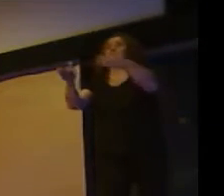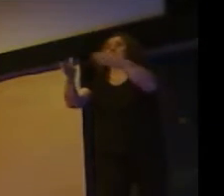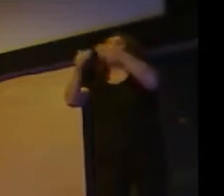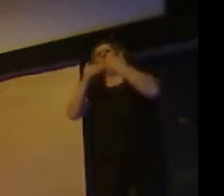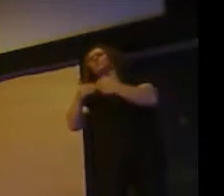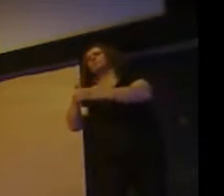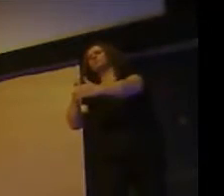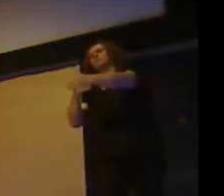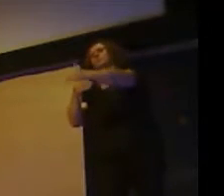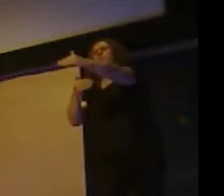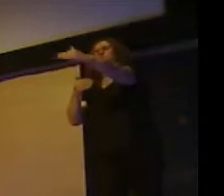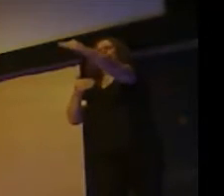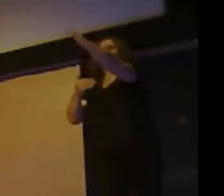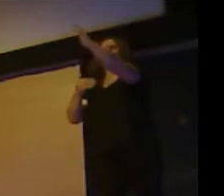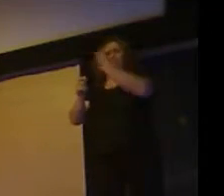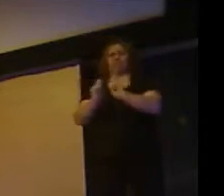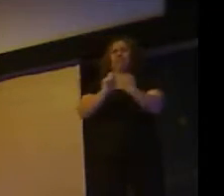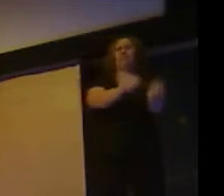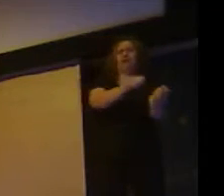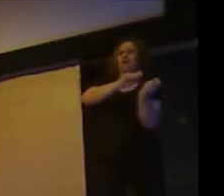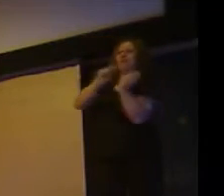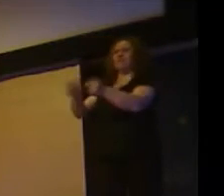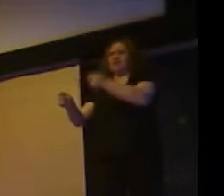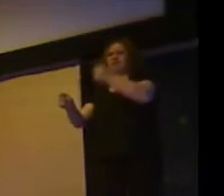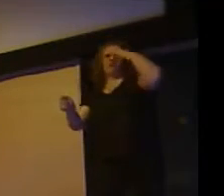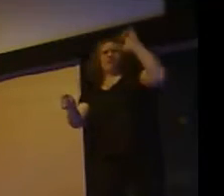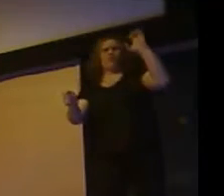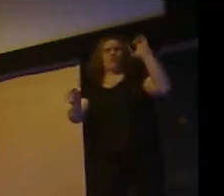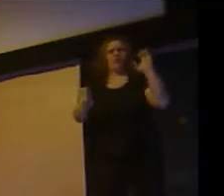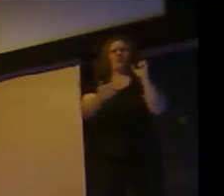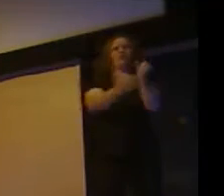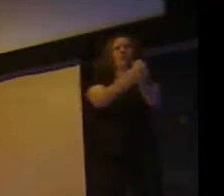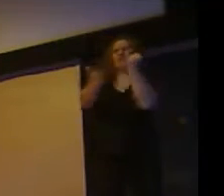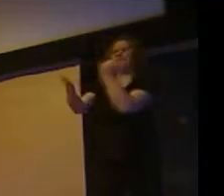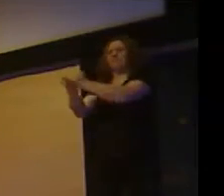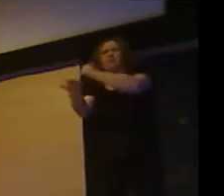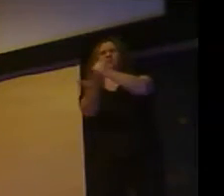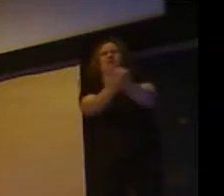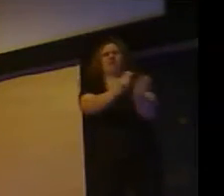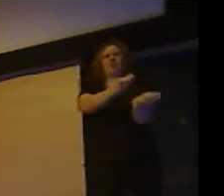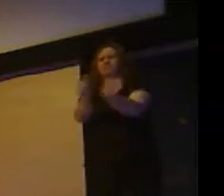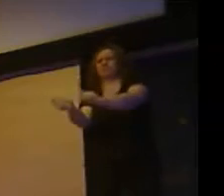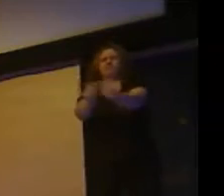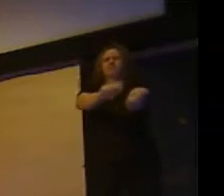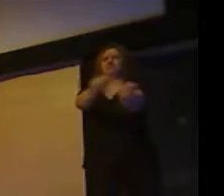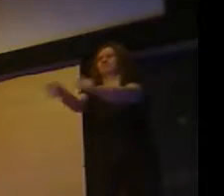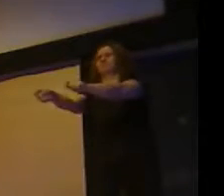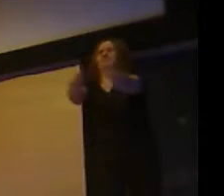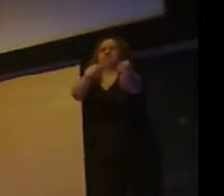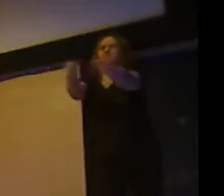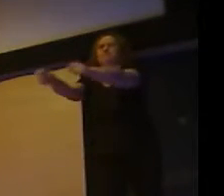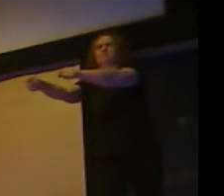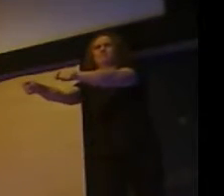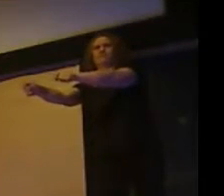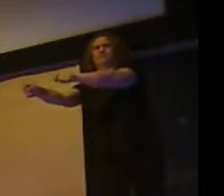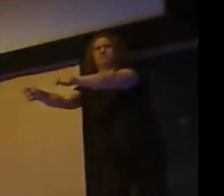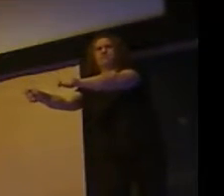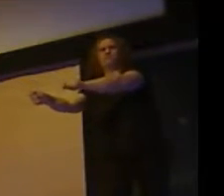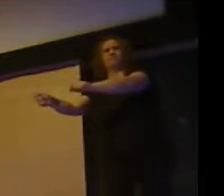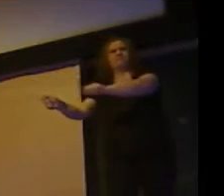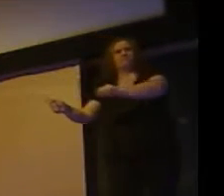Esas huellas marcan senderos que a su vez dibujan la ruta para los nuevos